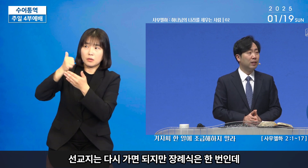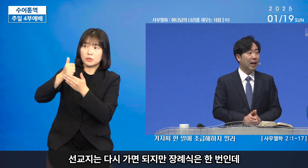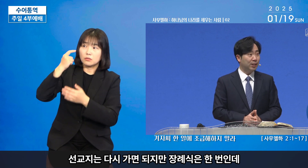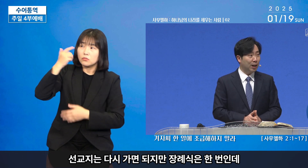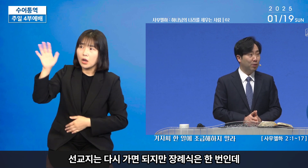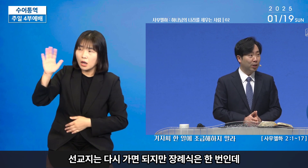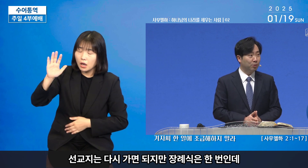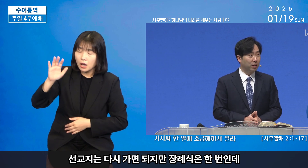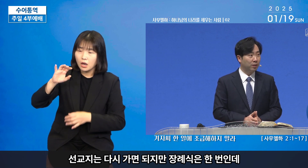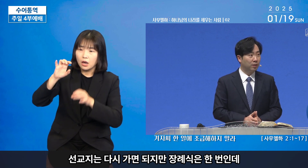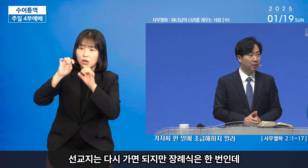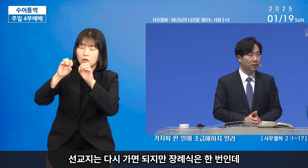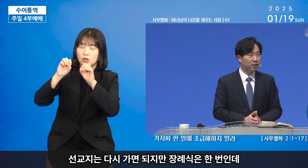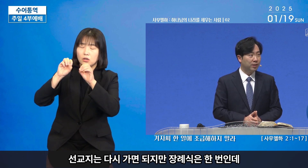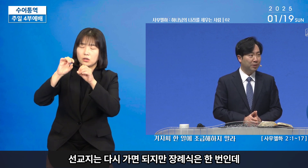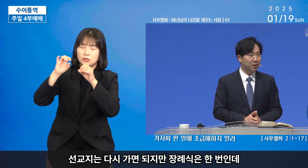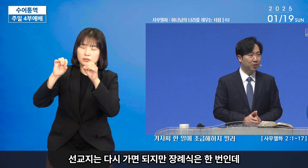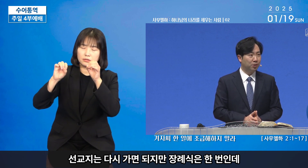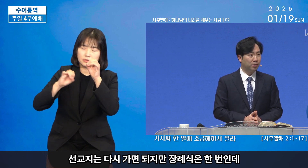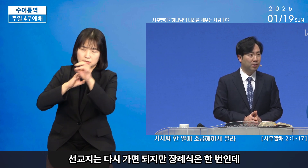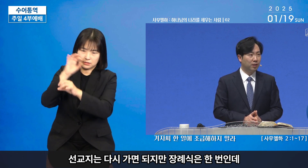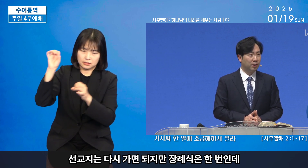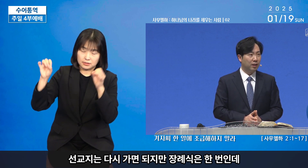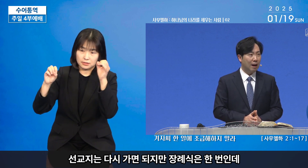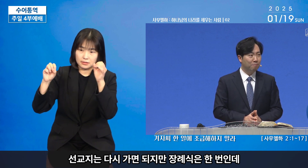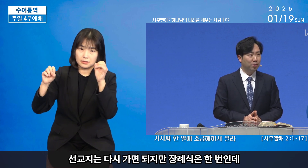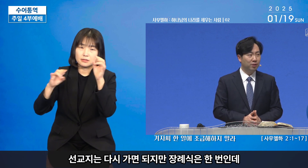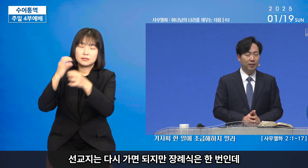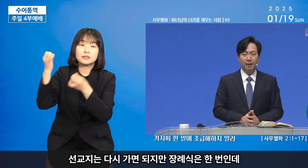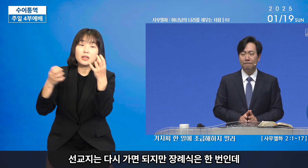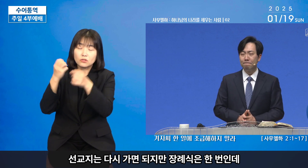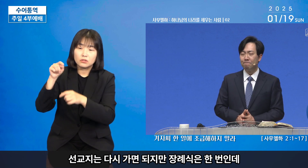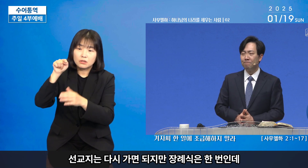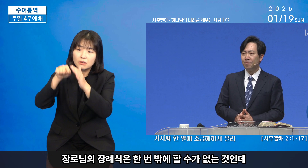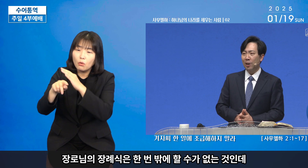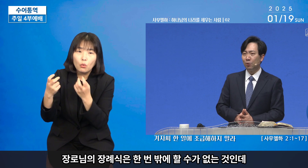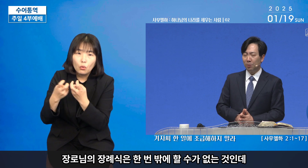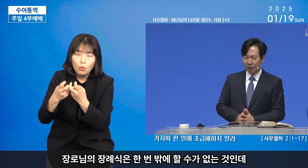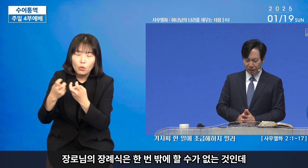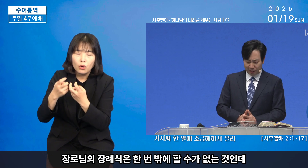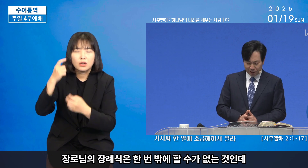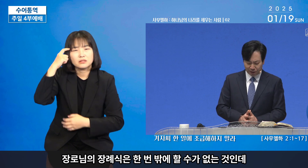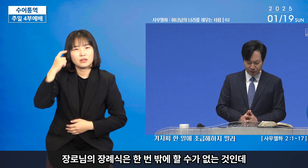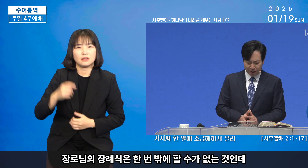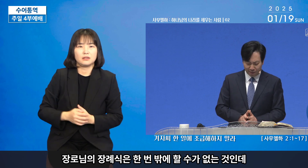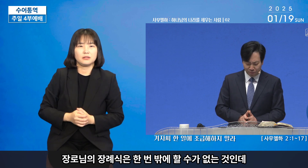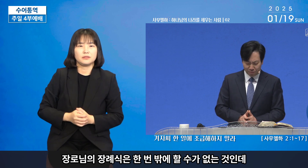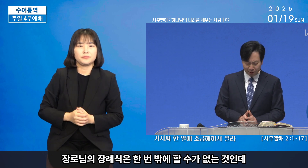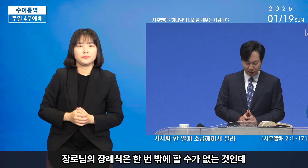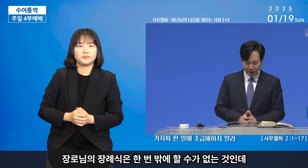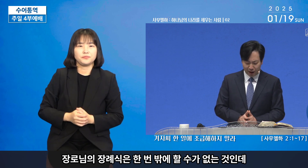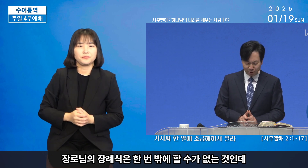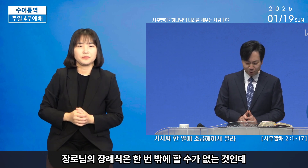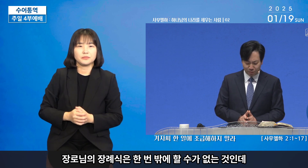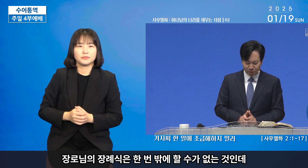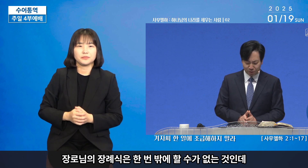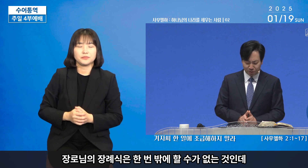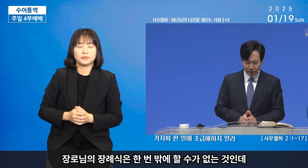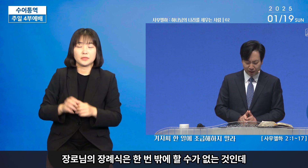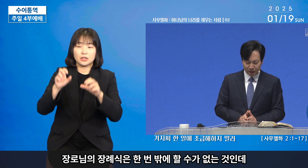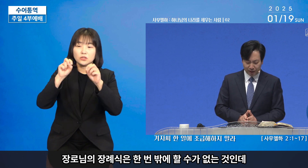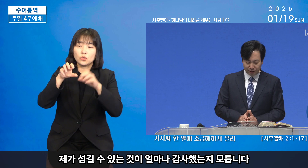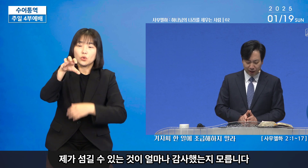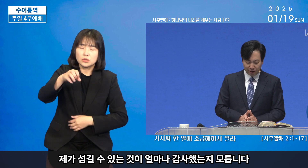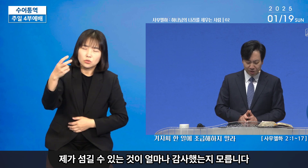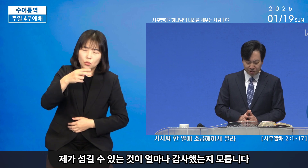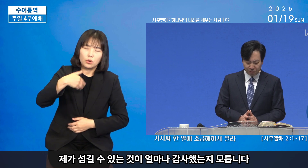선교지는 다시 가면 되지만 장례식은 한 번인데, 장로님의 장례식은 한 번밖에 할 수가 없는